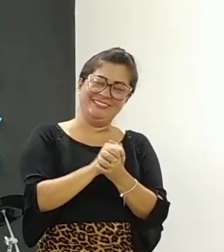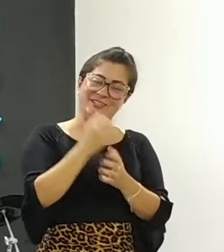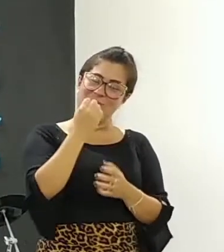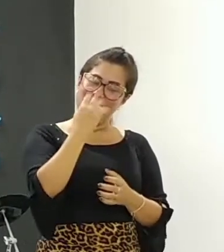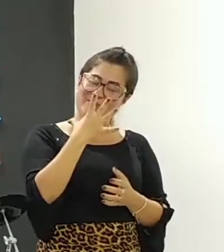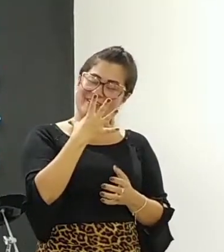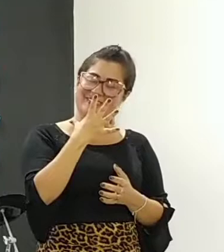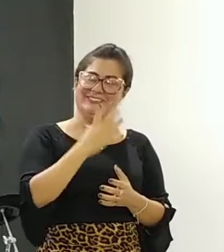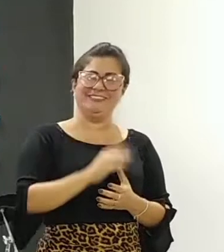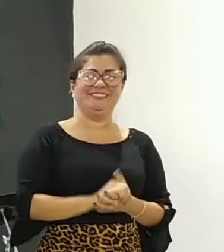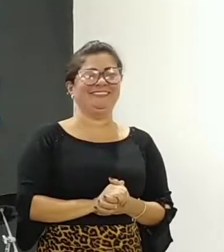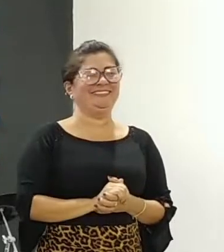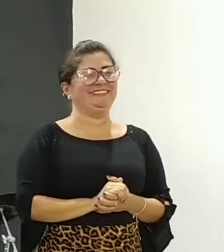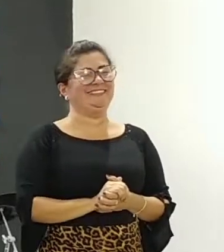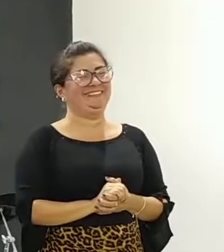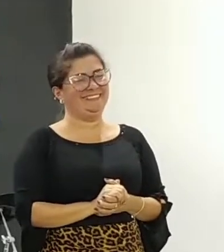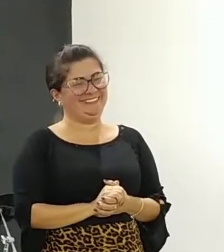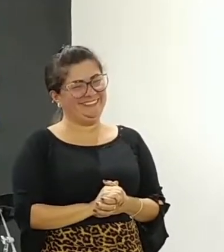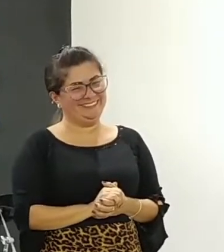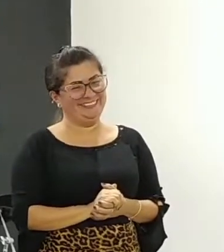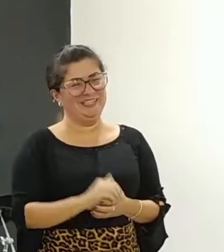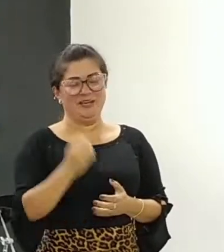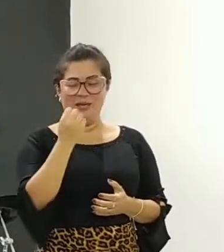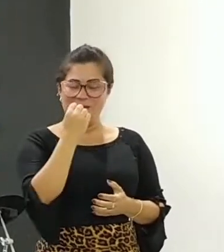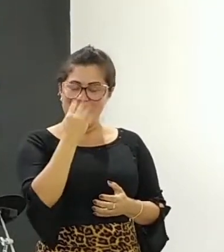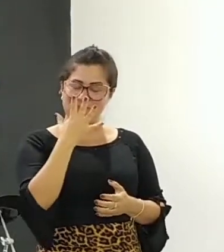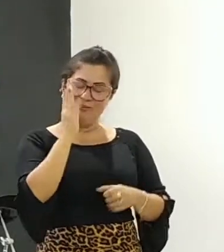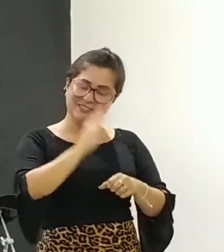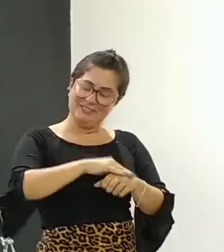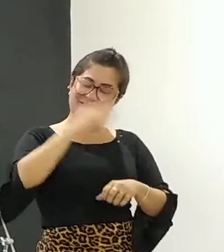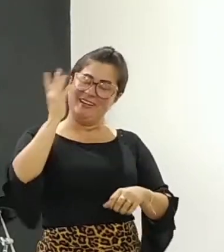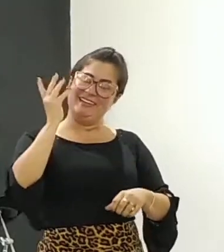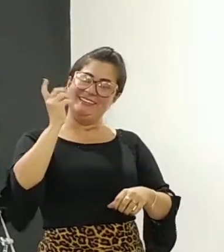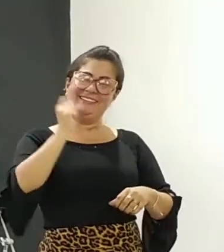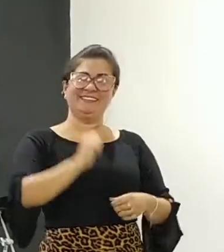fala, a esposa prega com as mãos. É bom demais, né?